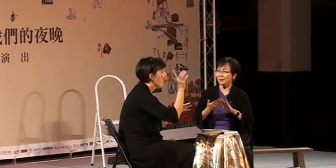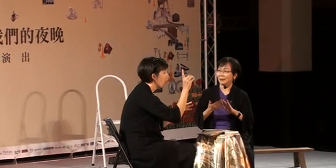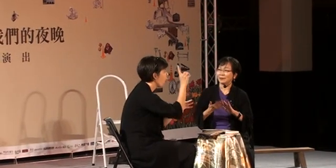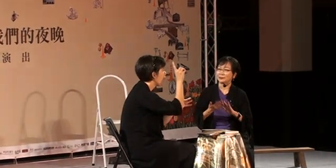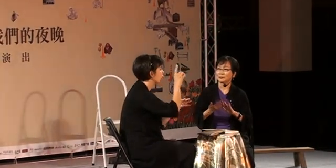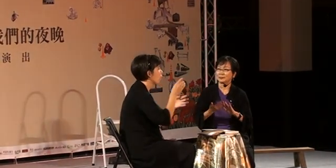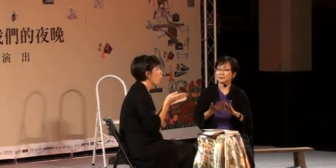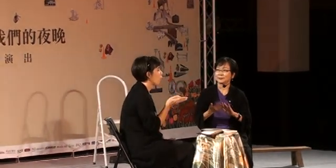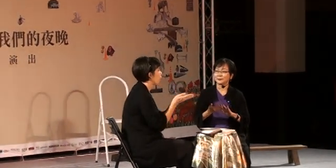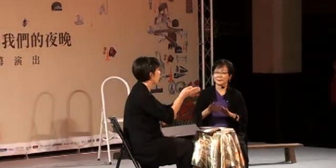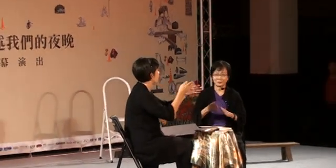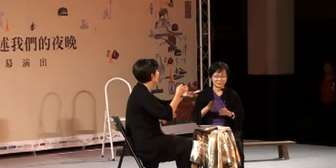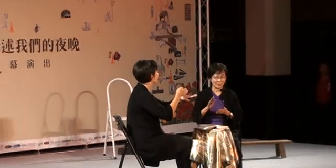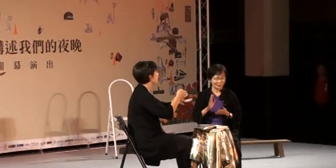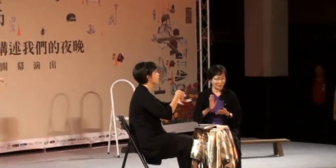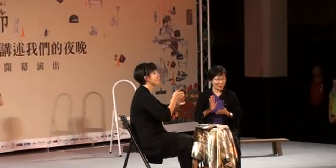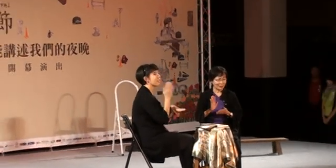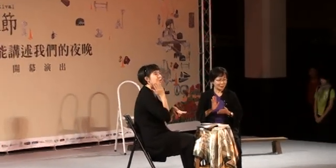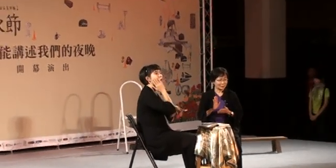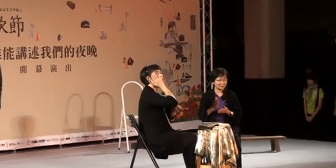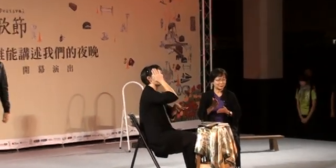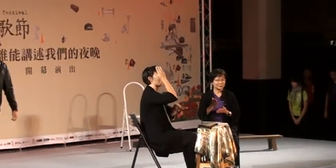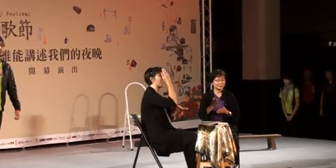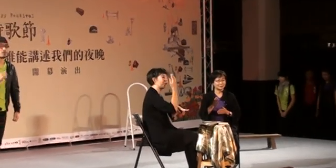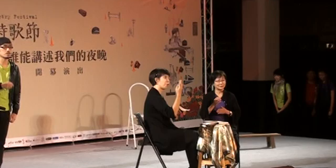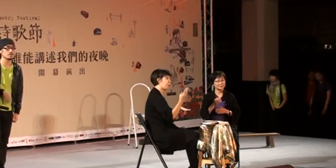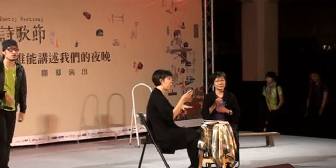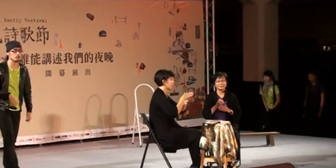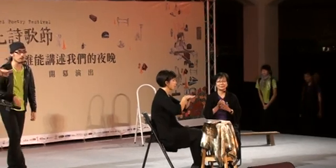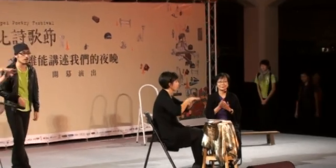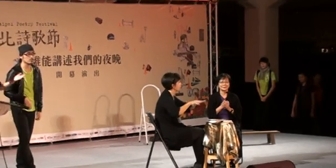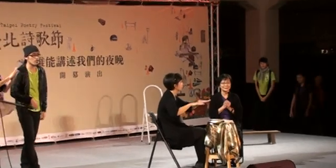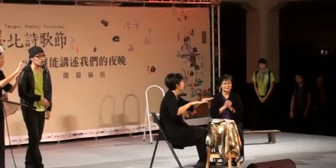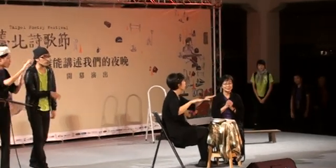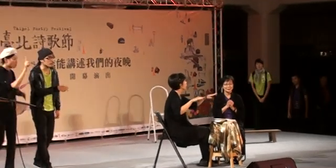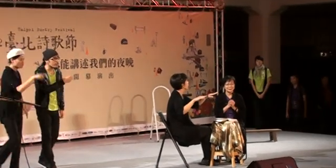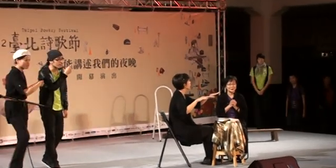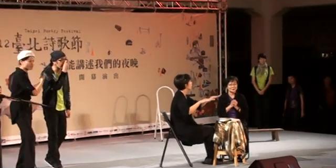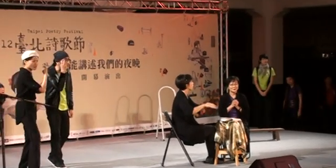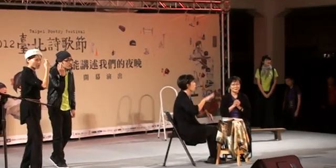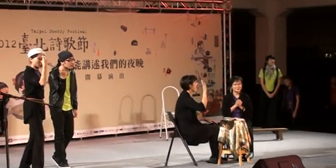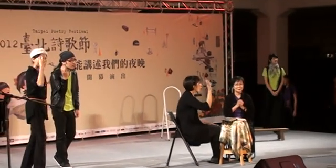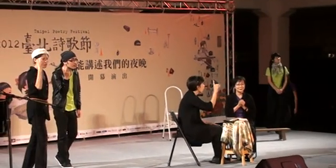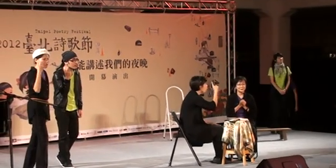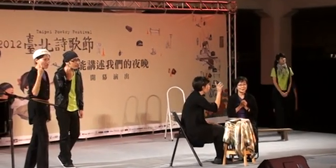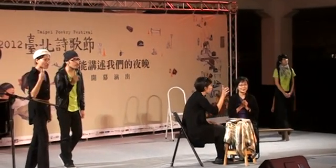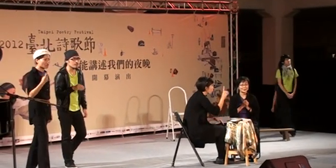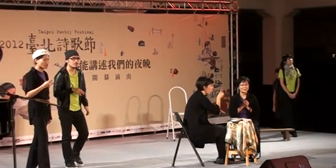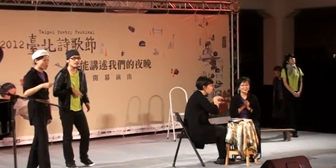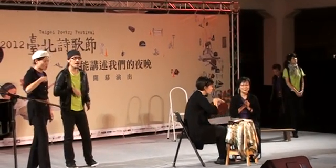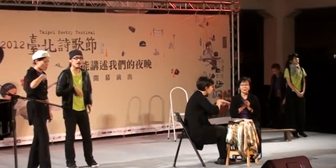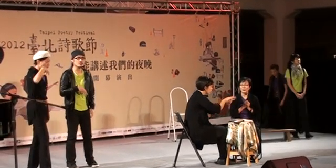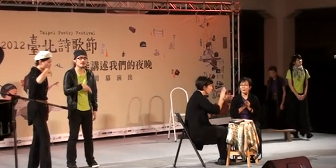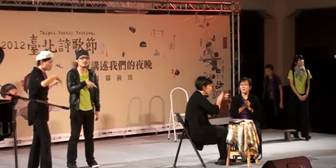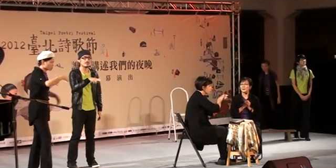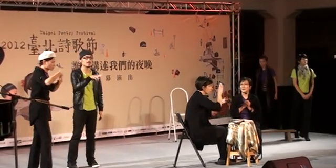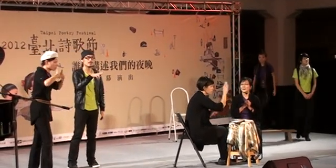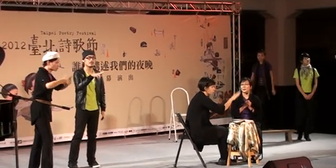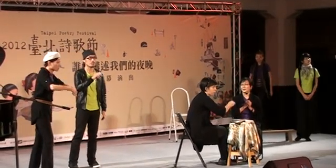又静定，有时却是在出发之后才能发觉踏上的怎么会